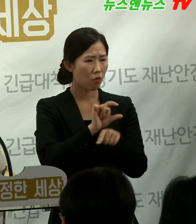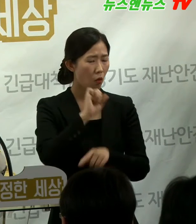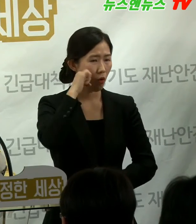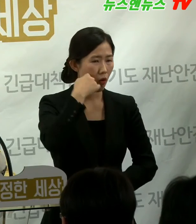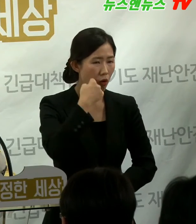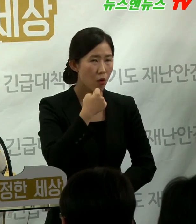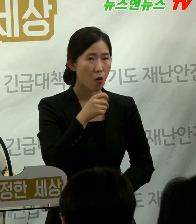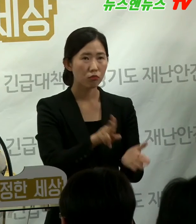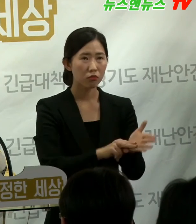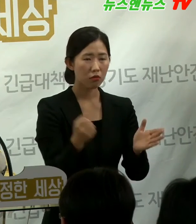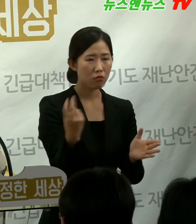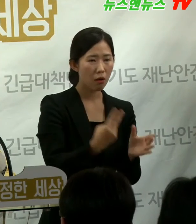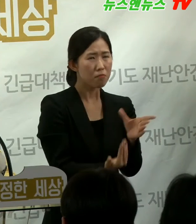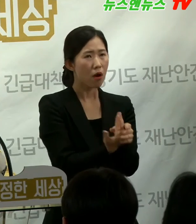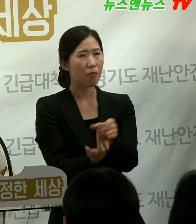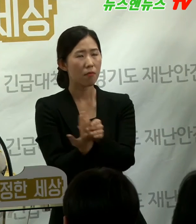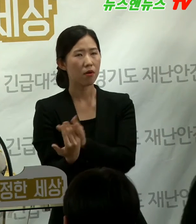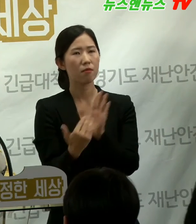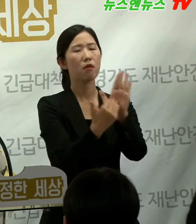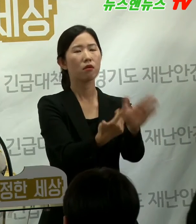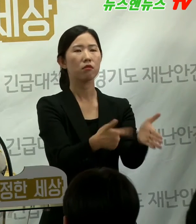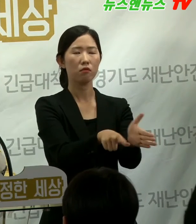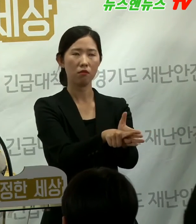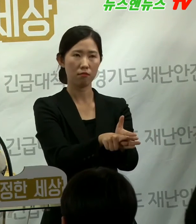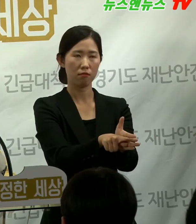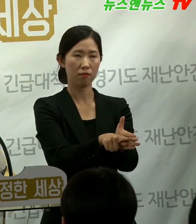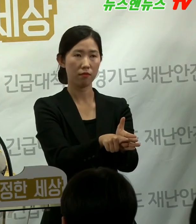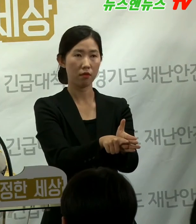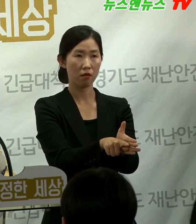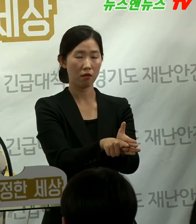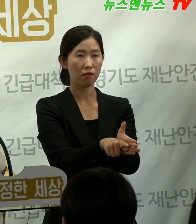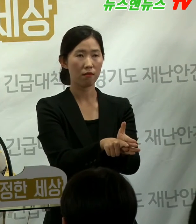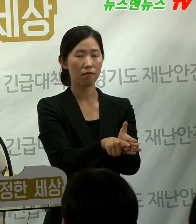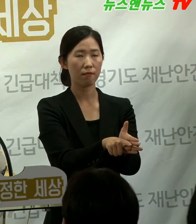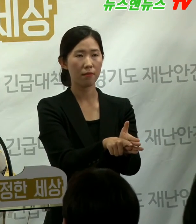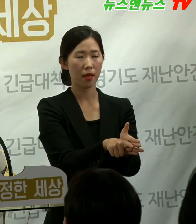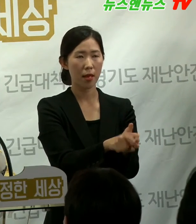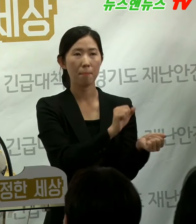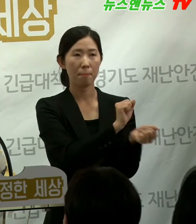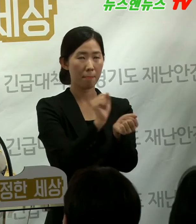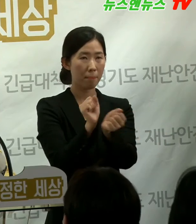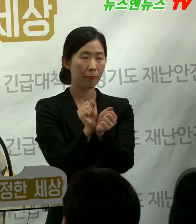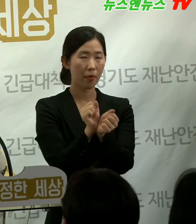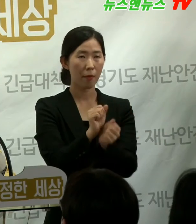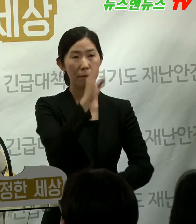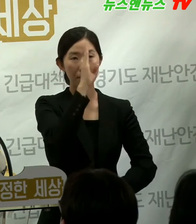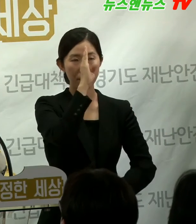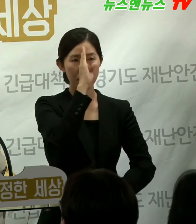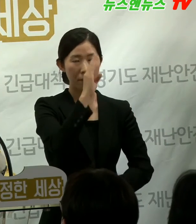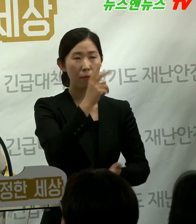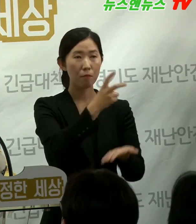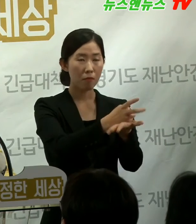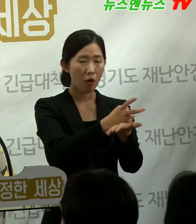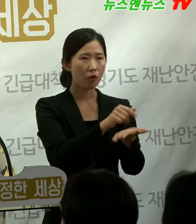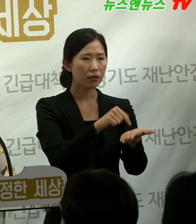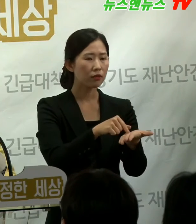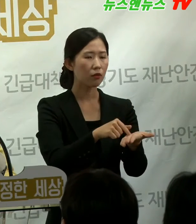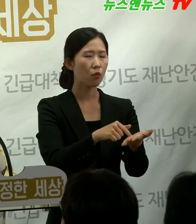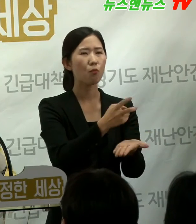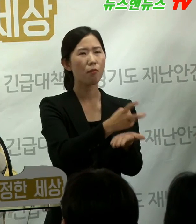일이고 감염병 관리법이 저에게 위임한 권한이자 책임이니까 불가피하다는 말씀을 먼저